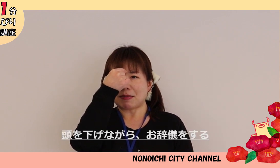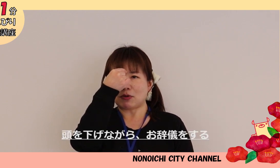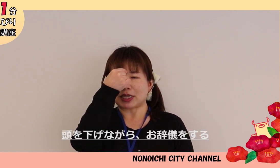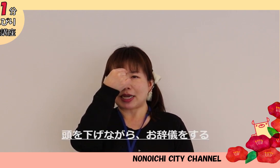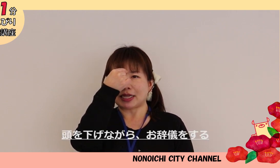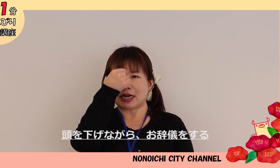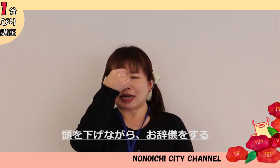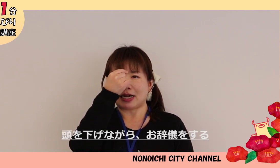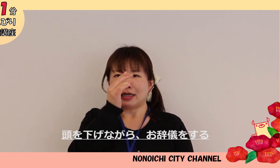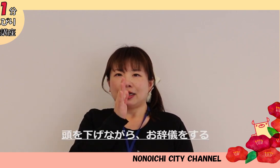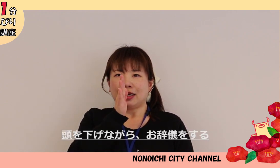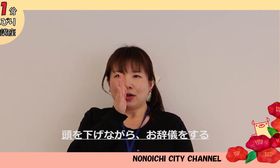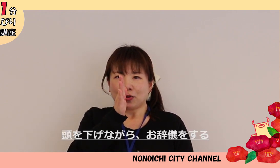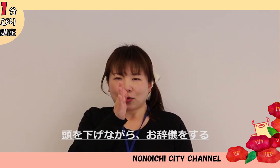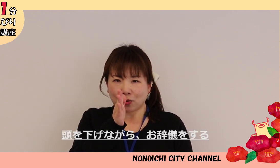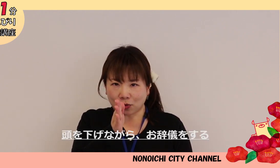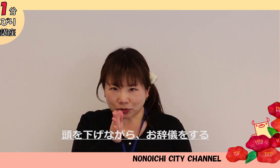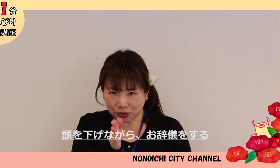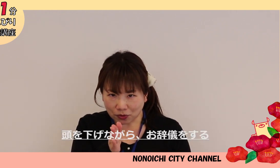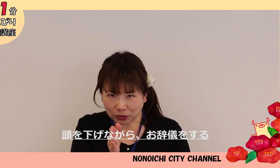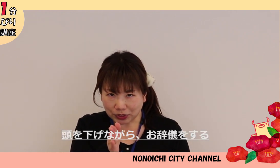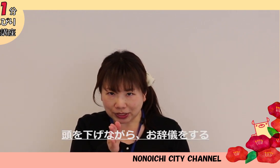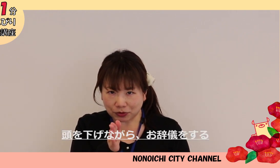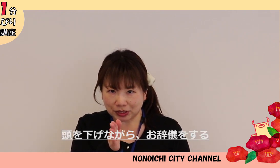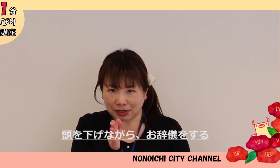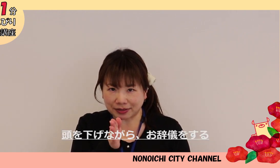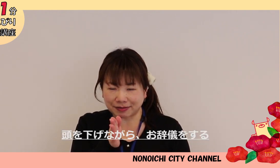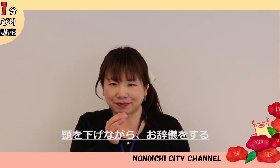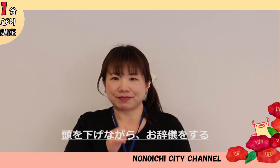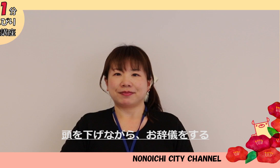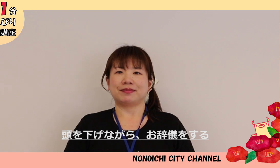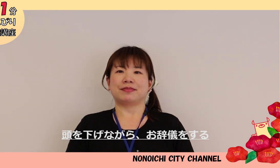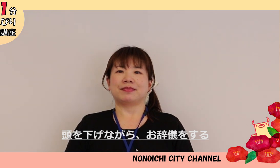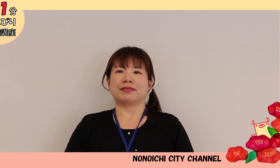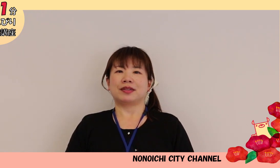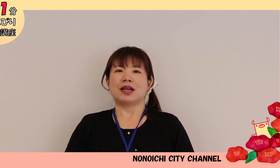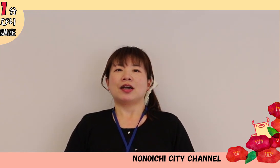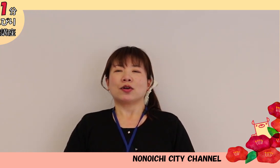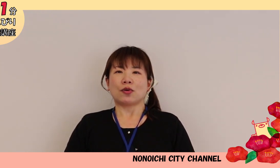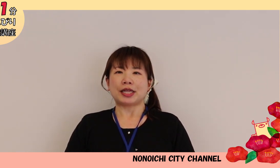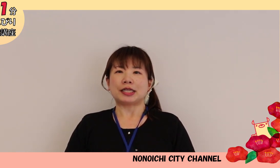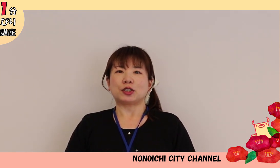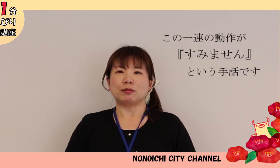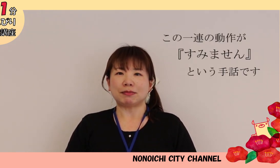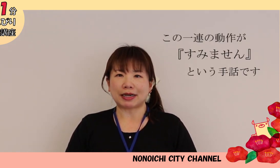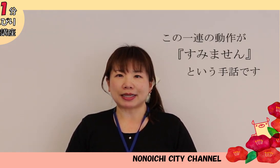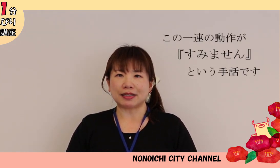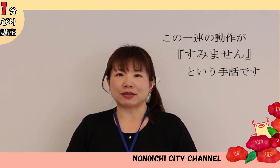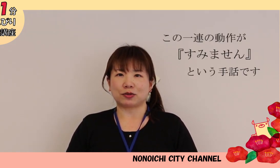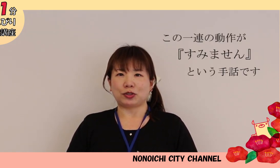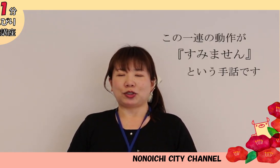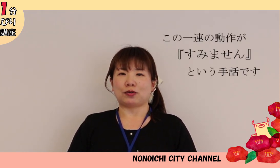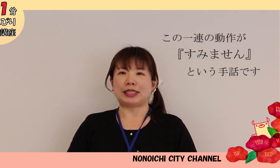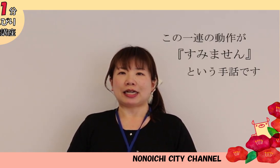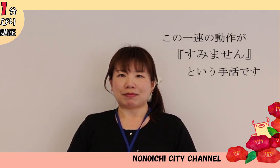を下げながらこのようにお辞儀をします。これですみませんという手話になります